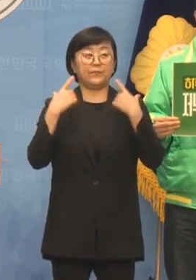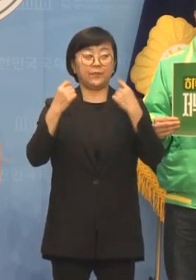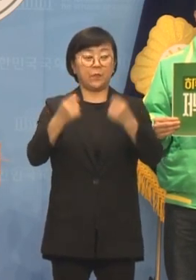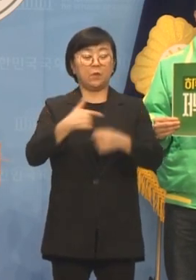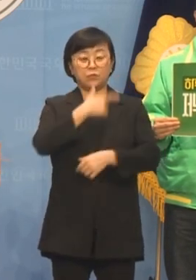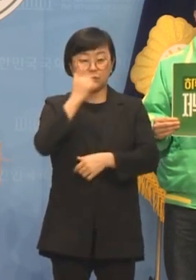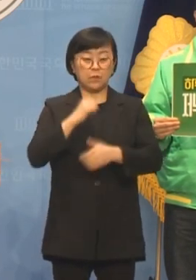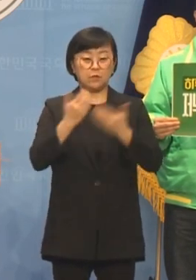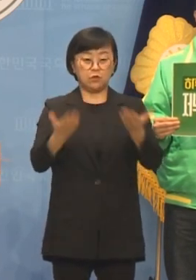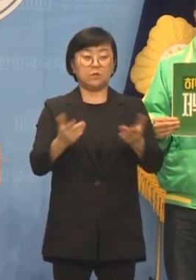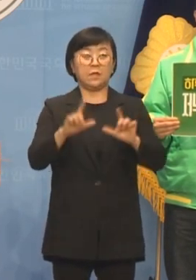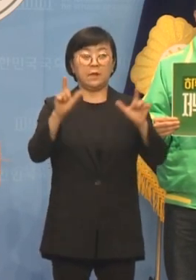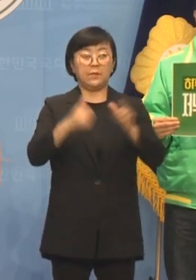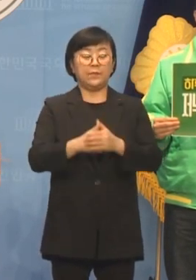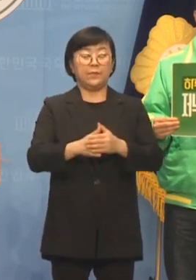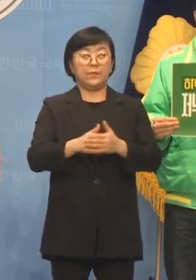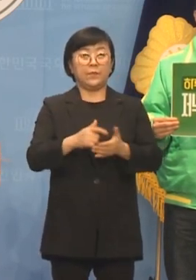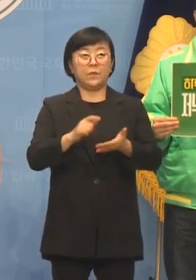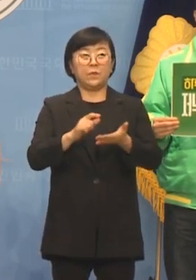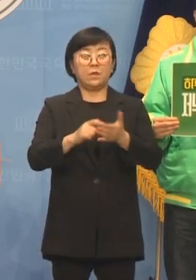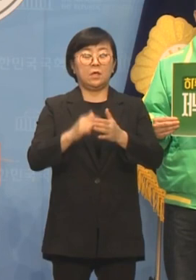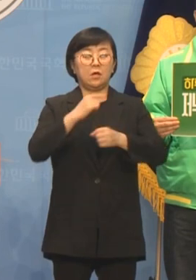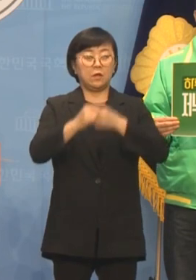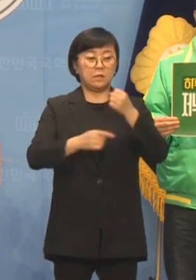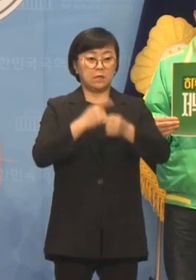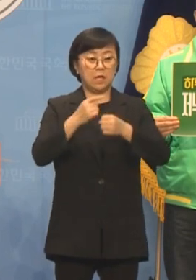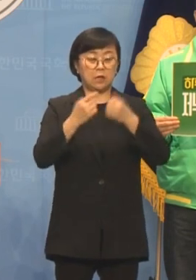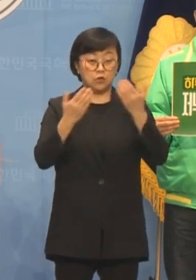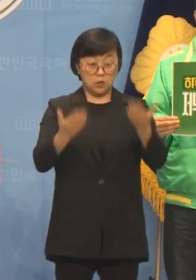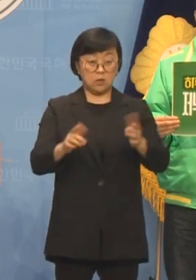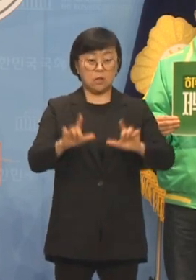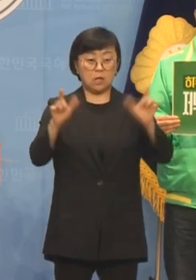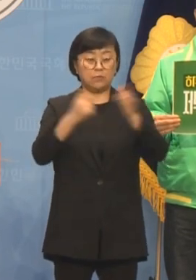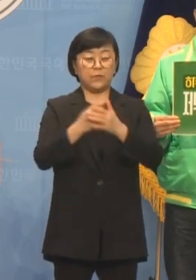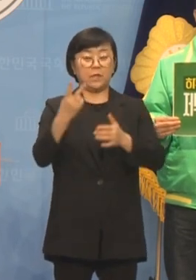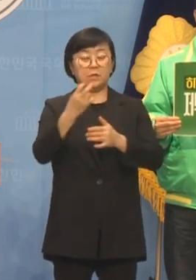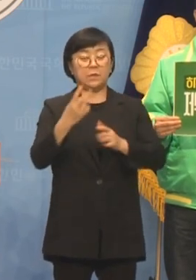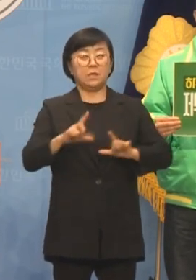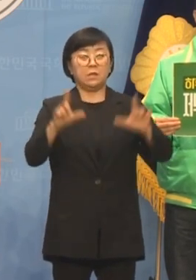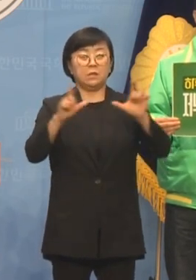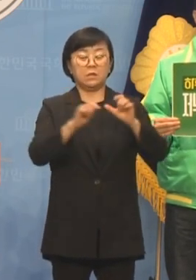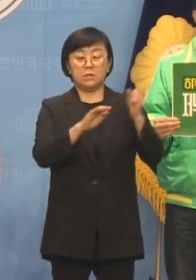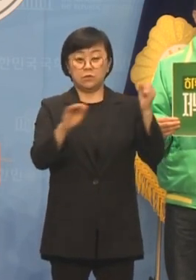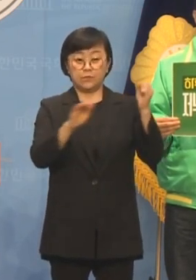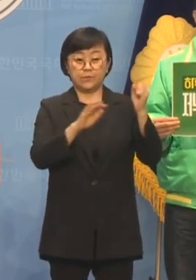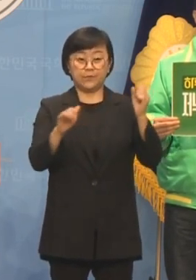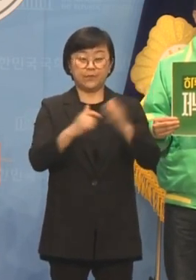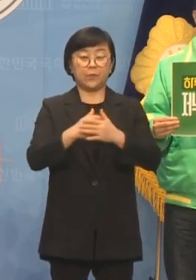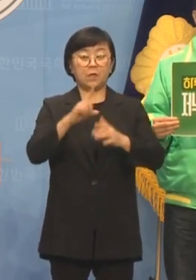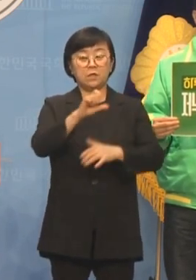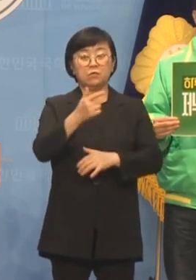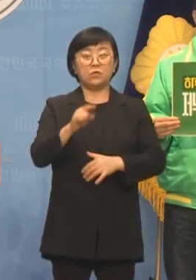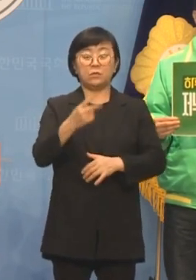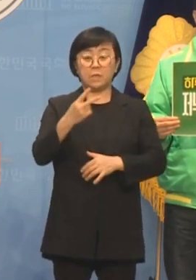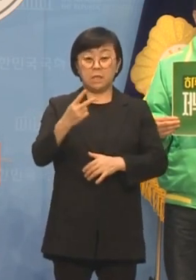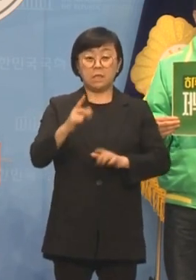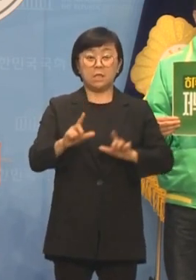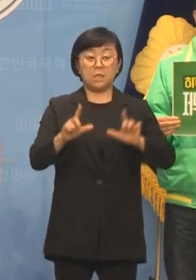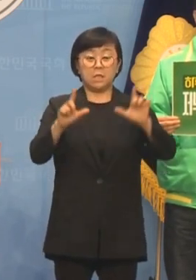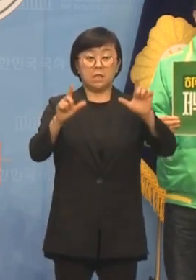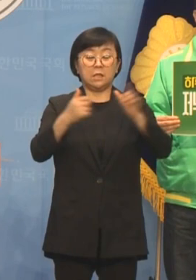부족한 휴일입니다 그나마 있는 연차유급 휴가도 2022년 기준 16.21